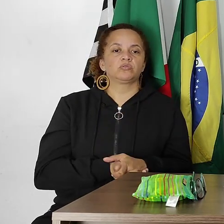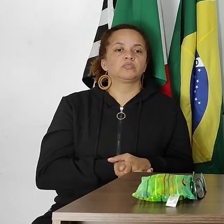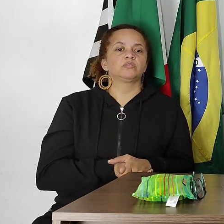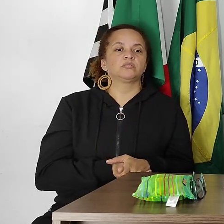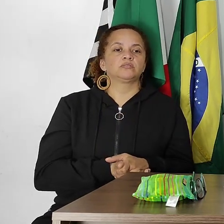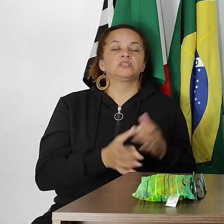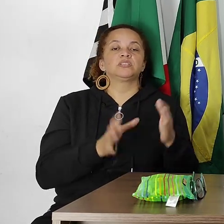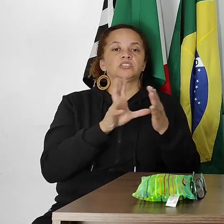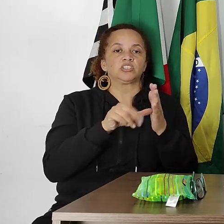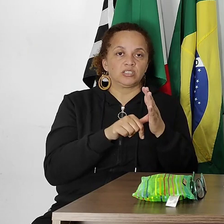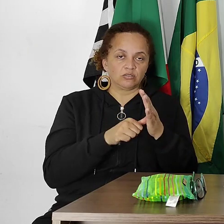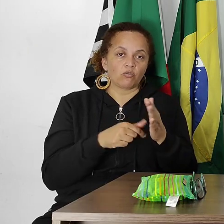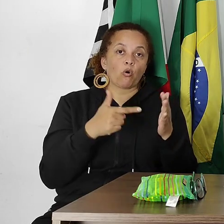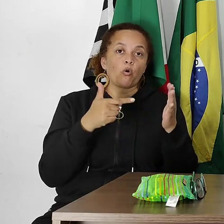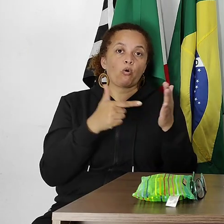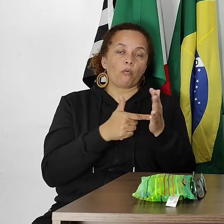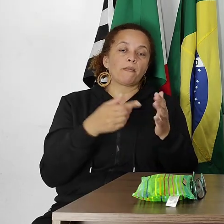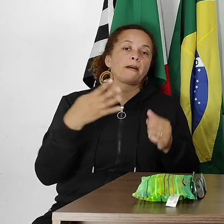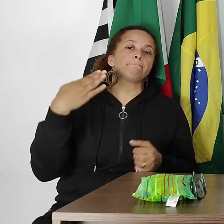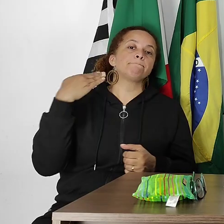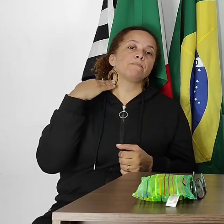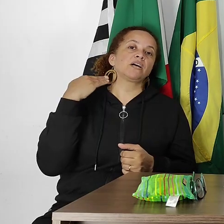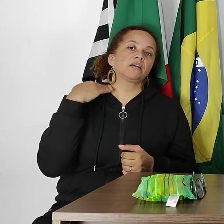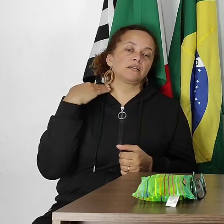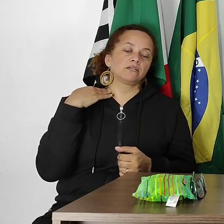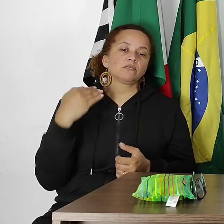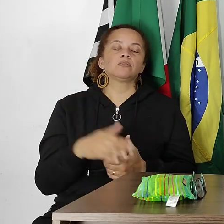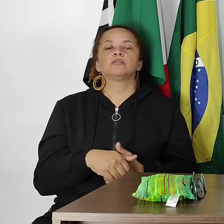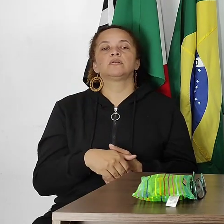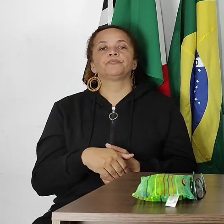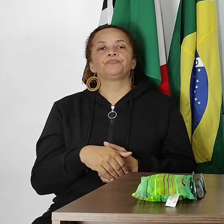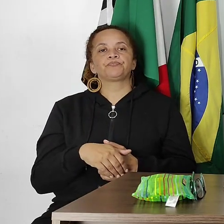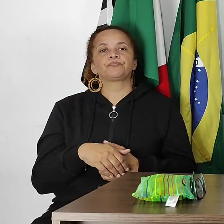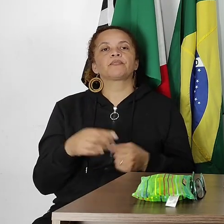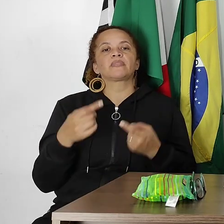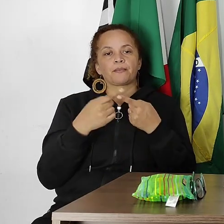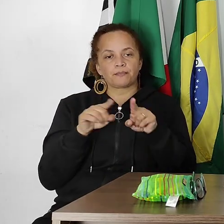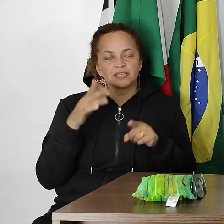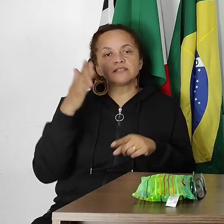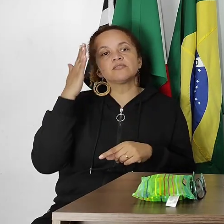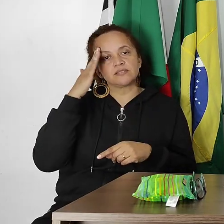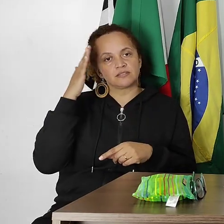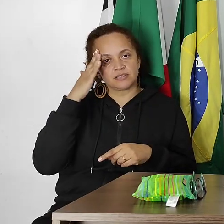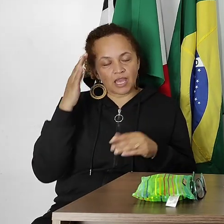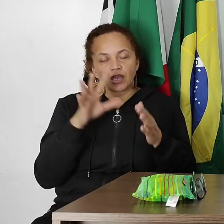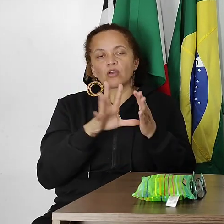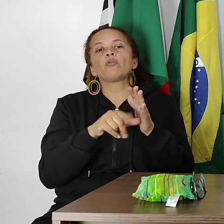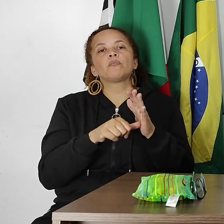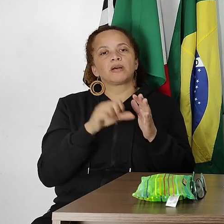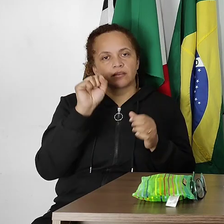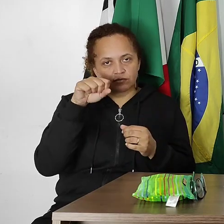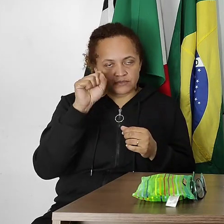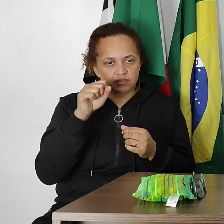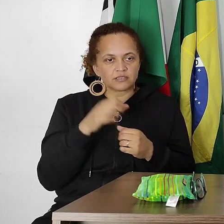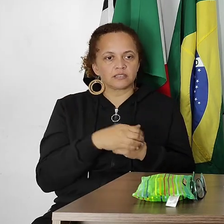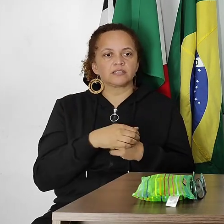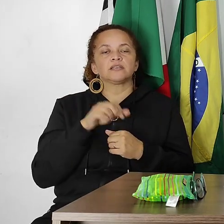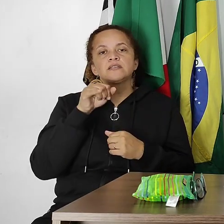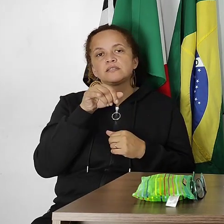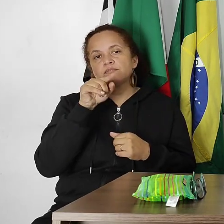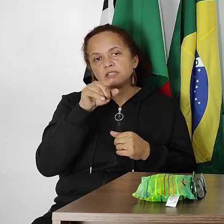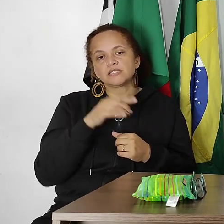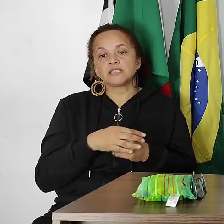de assalto a banco, né? Foi frustrado, mas eu sei que eles pegaram dinheiro e eu sei que eles têm dinheiro. Se a senhora